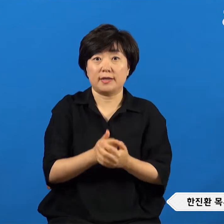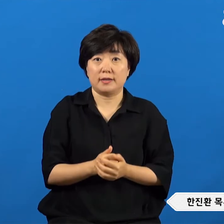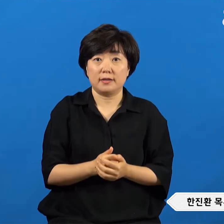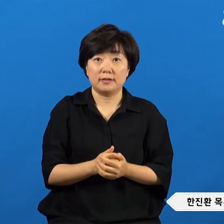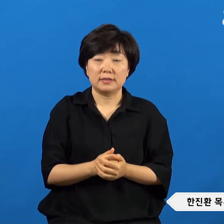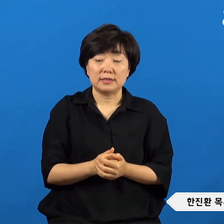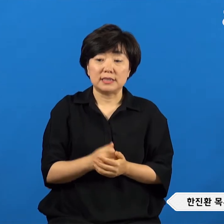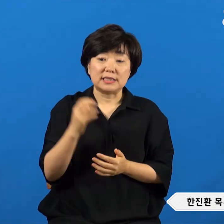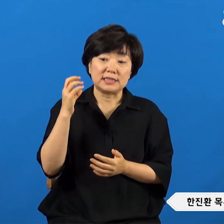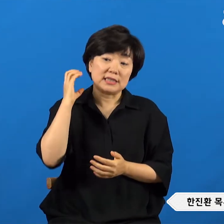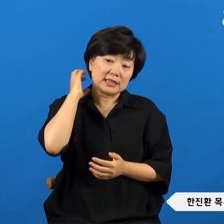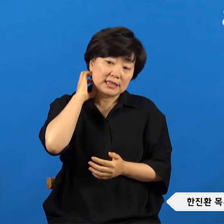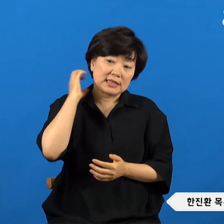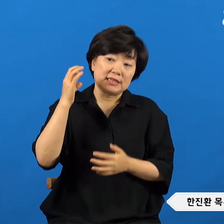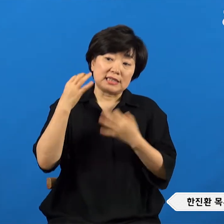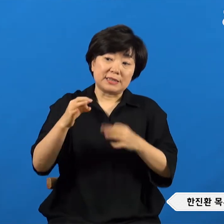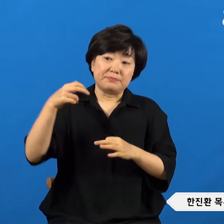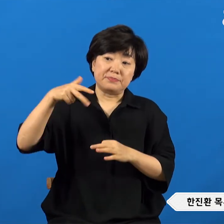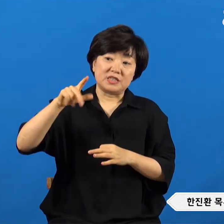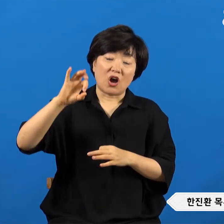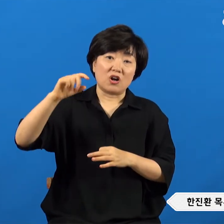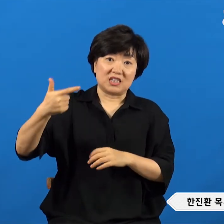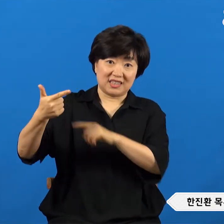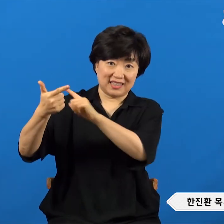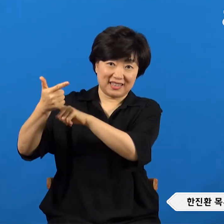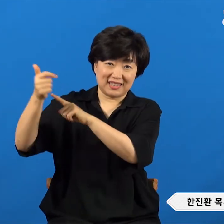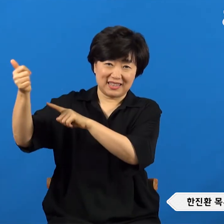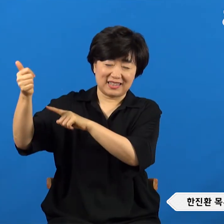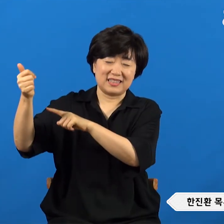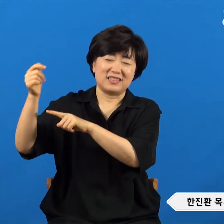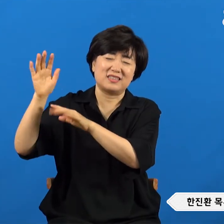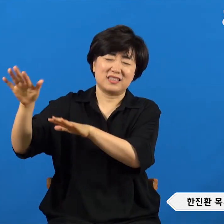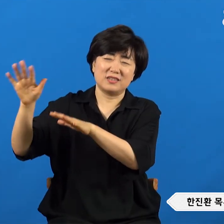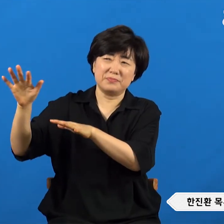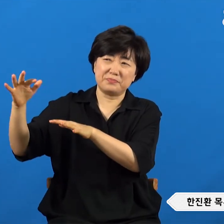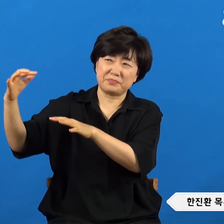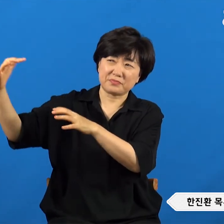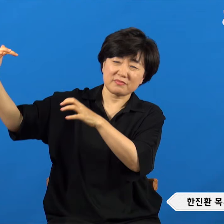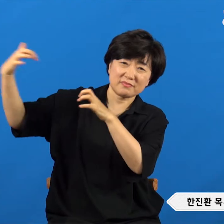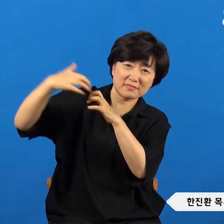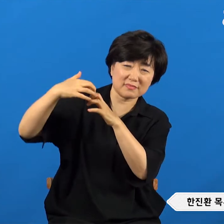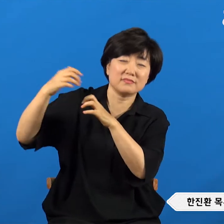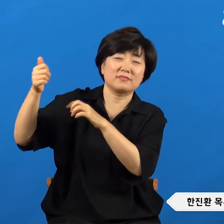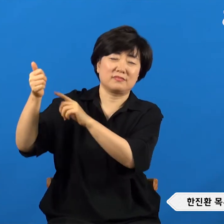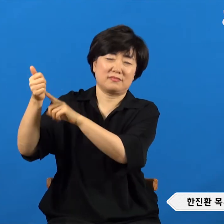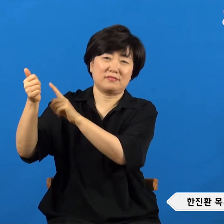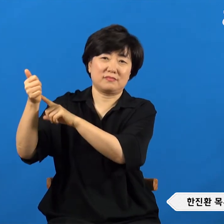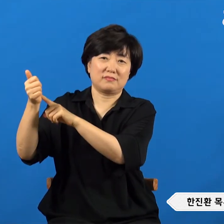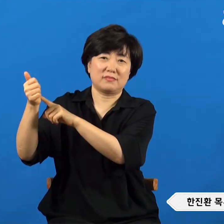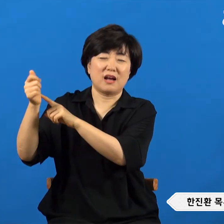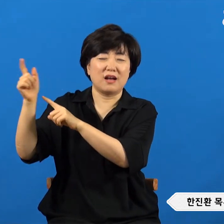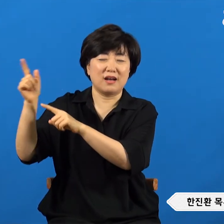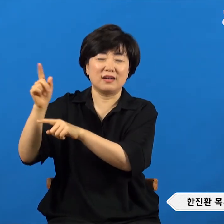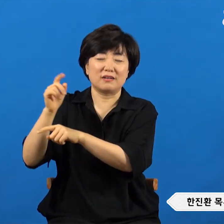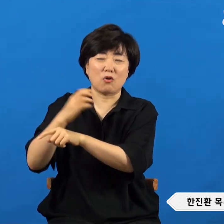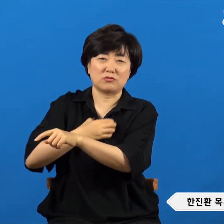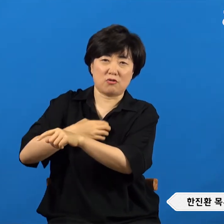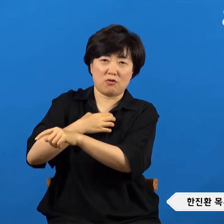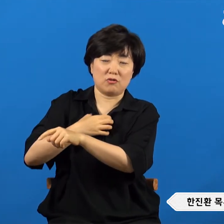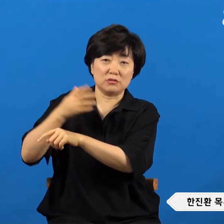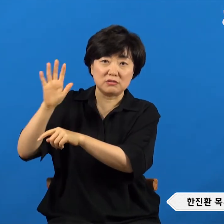김정은이 레드라인을 넘으려고 해서 걱정인데 이 벨사살은 레드라인을 넘어도 한참을